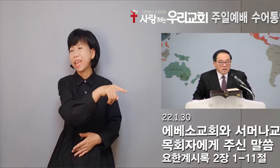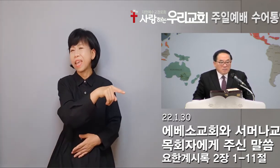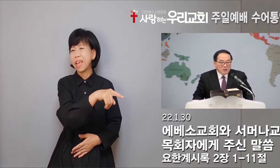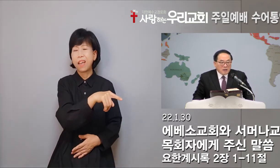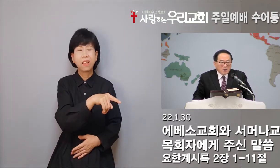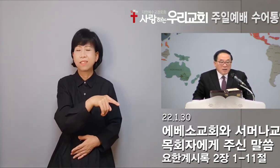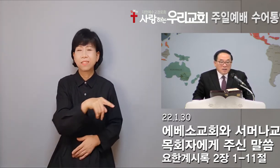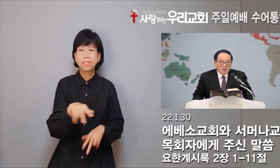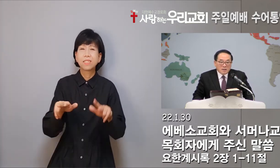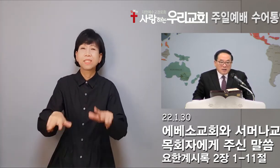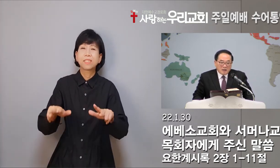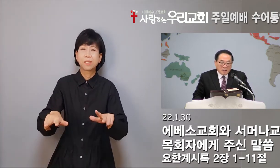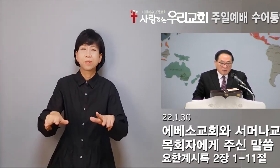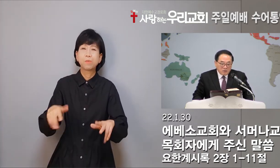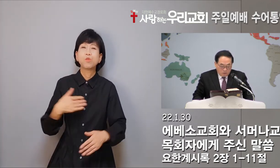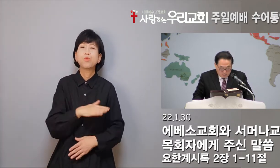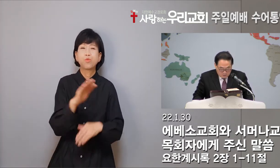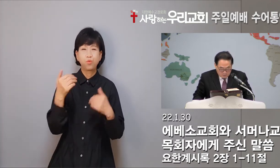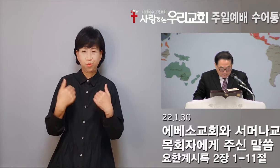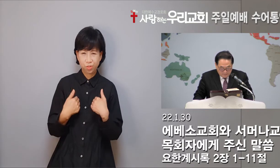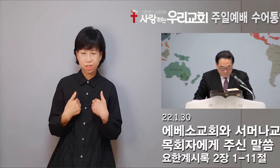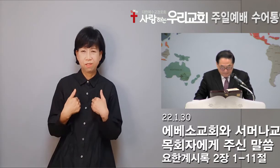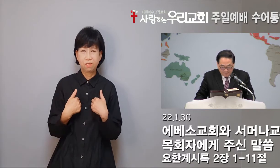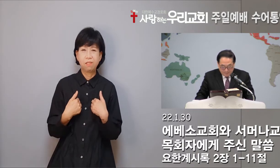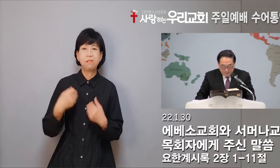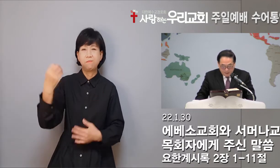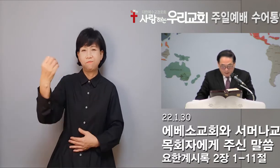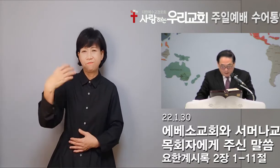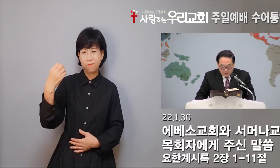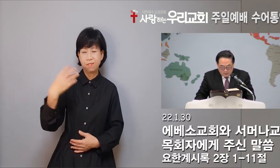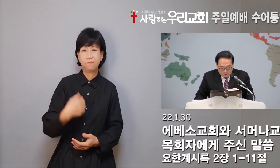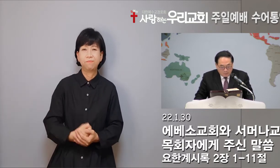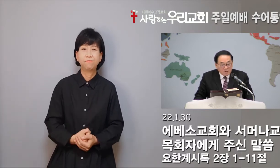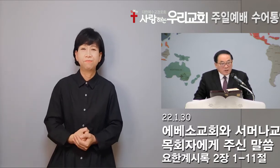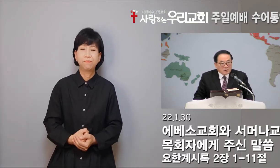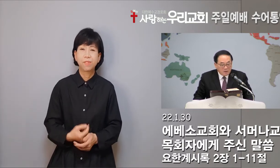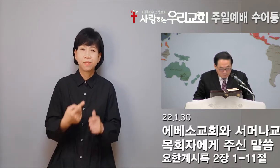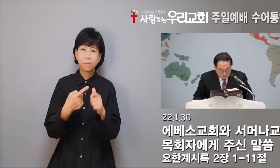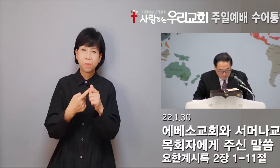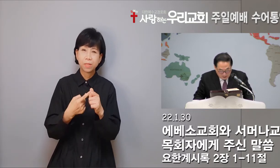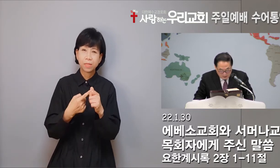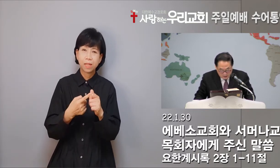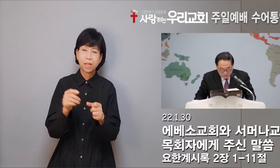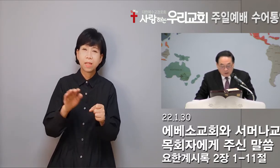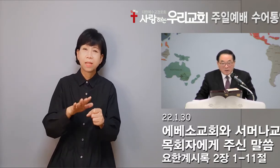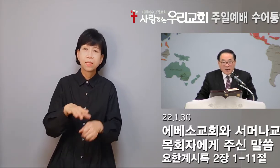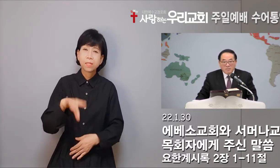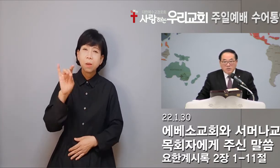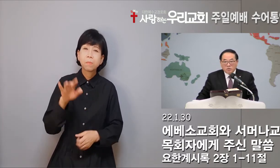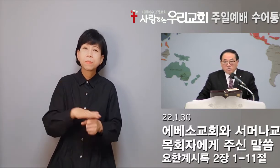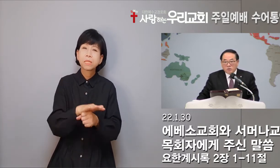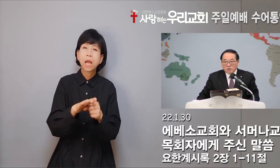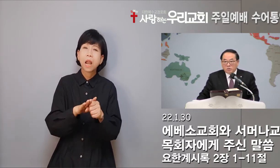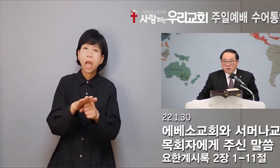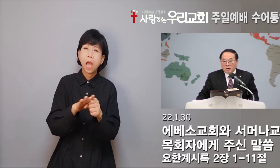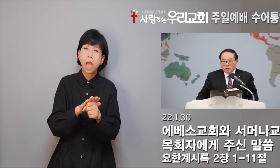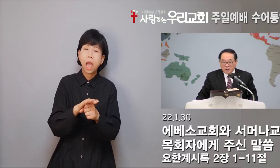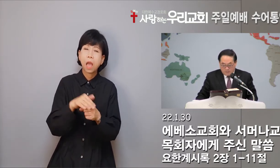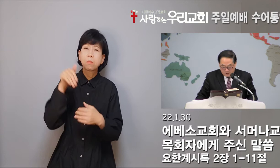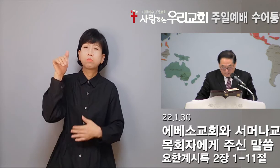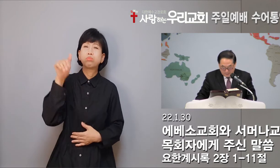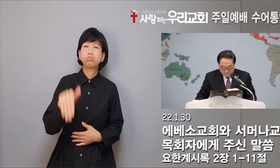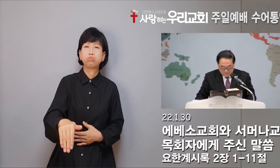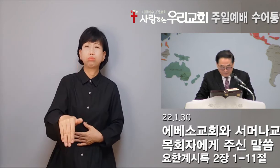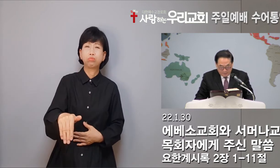주는 말씀이라 이렇게 생각하면 되겠습니다. 첫 번째, 처음 사랑을 잃어버린 에베소 교회를